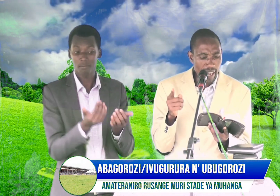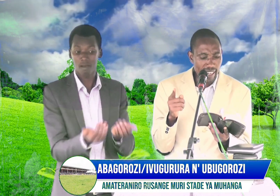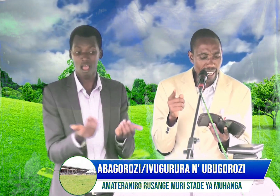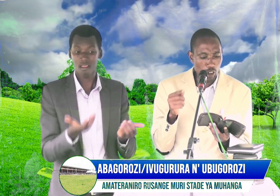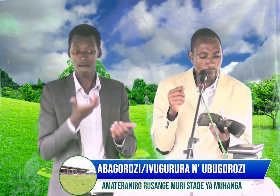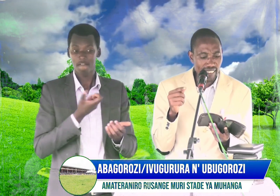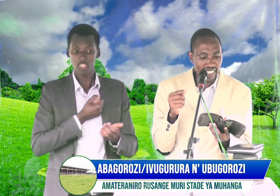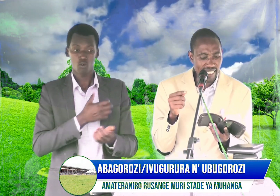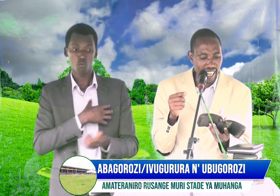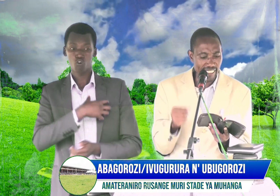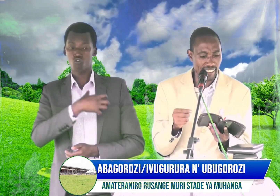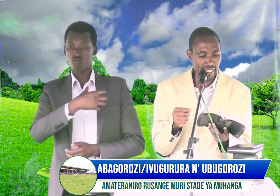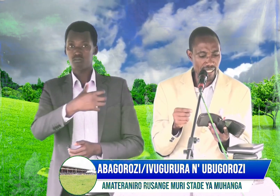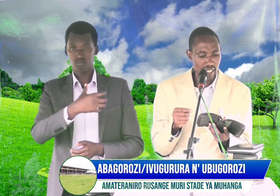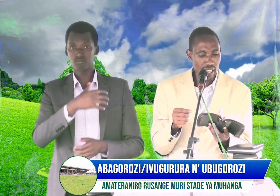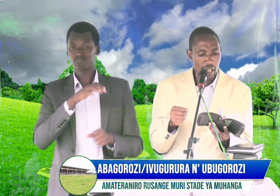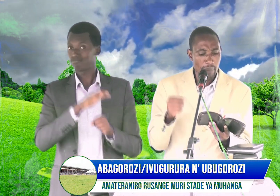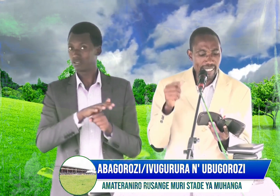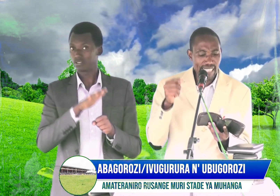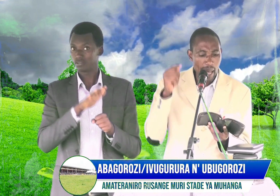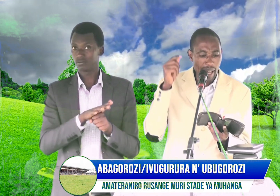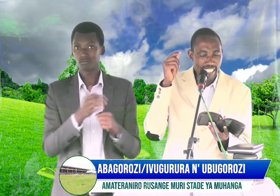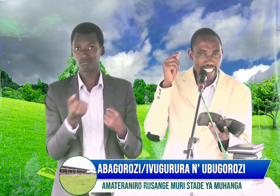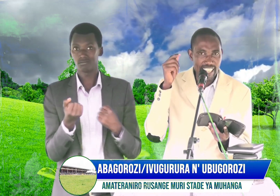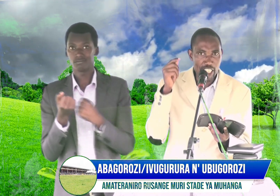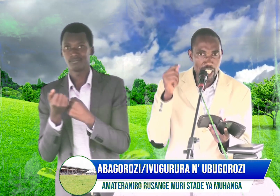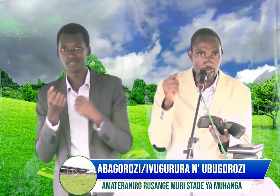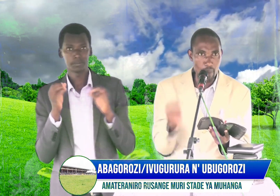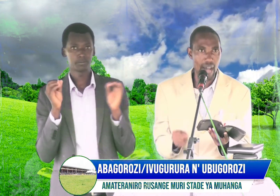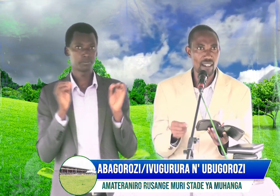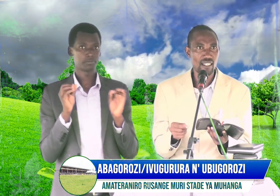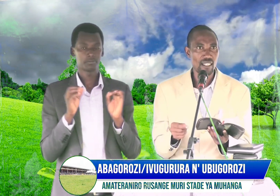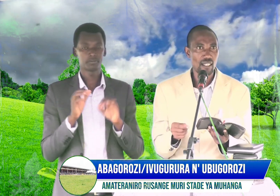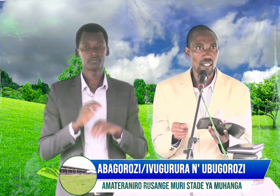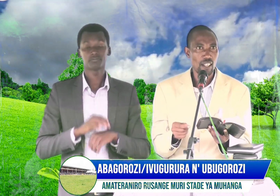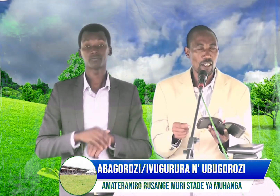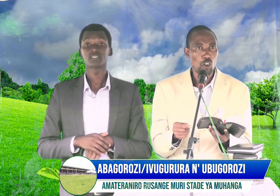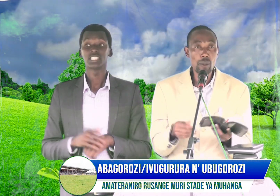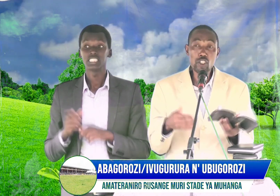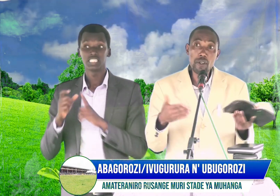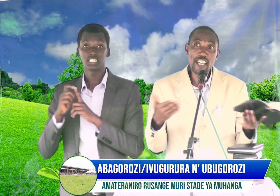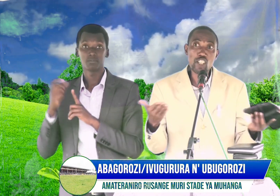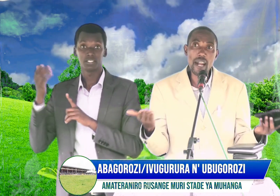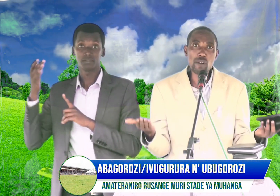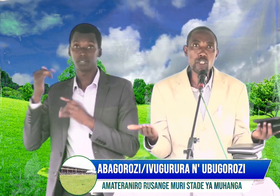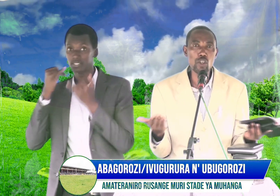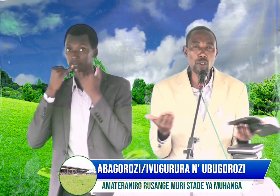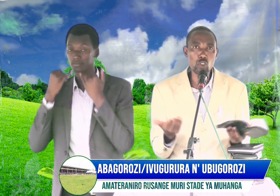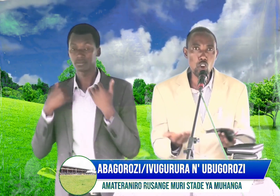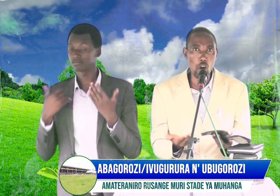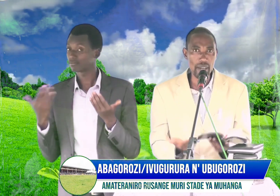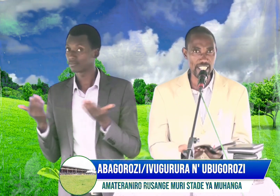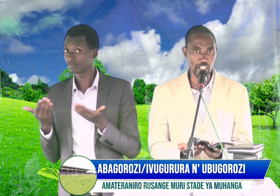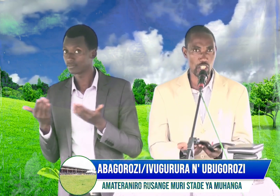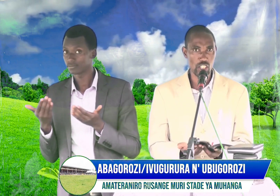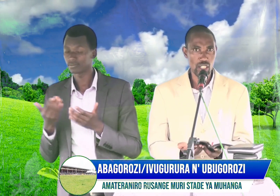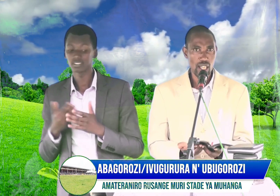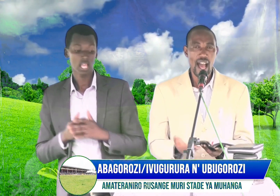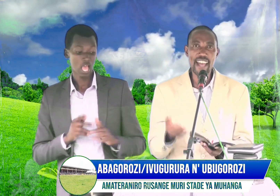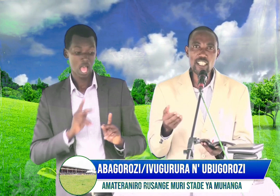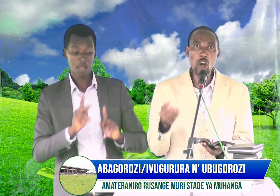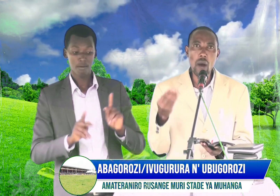Ijambo ry'Imana rirakomeza rigira riti, bazaba ari indashima, ku buryo umuntu ashobora kugira umutungo